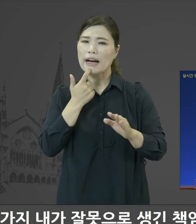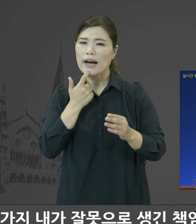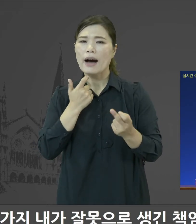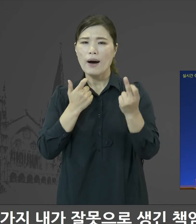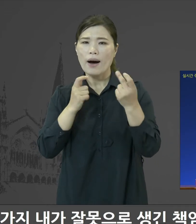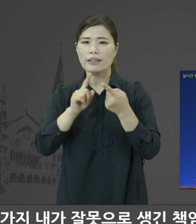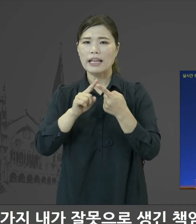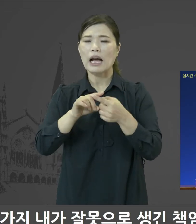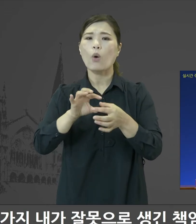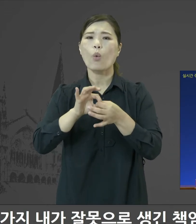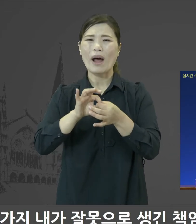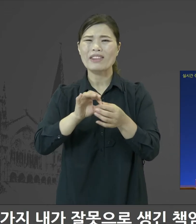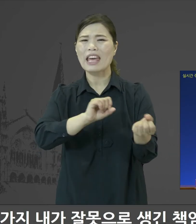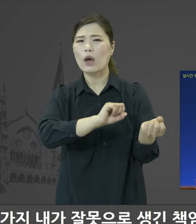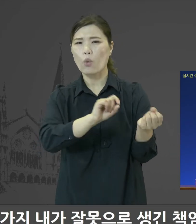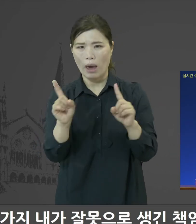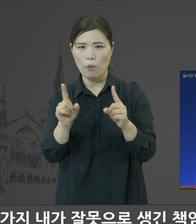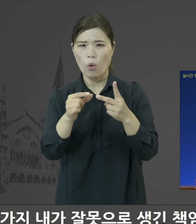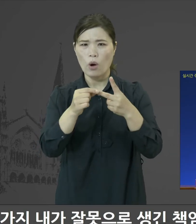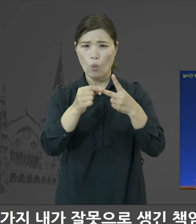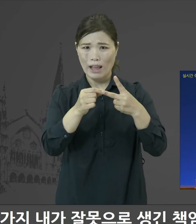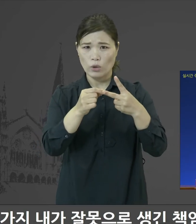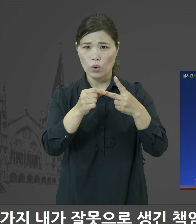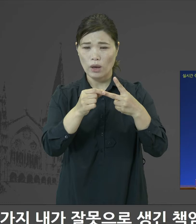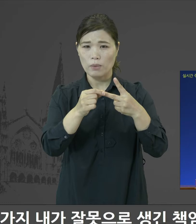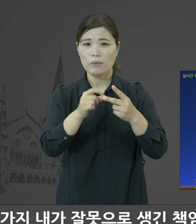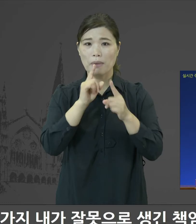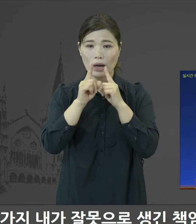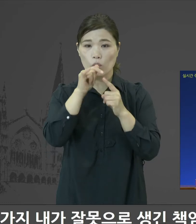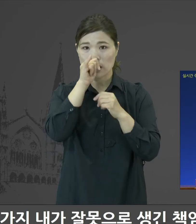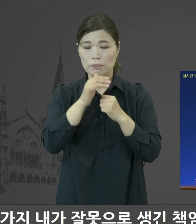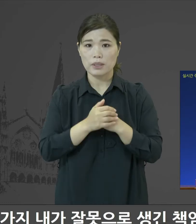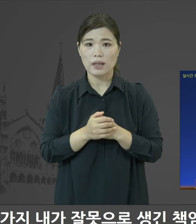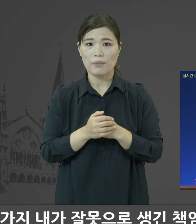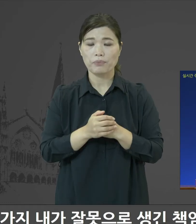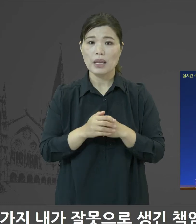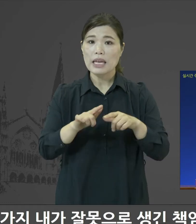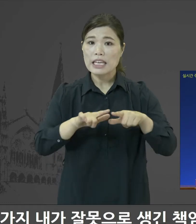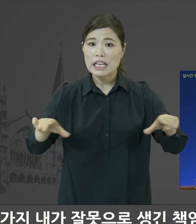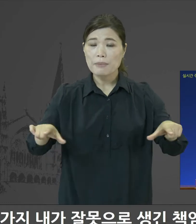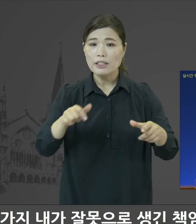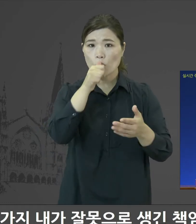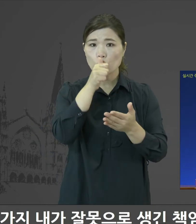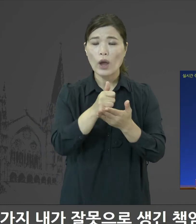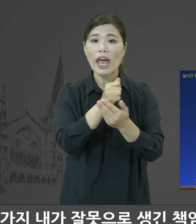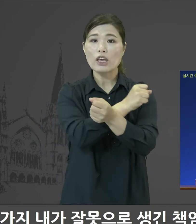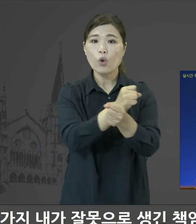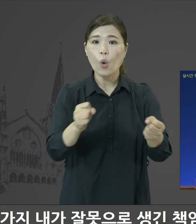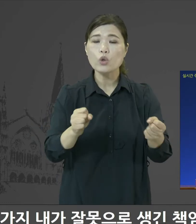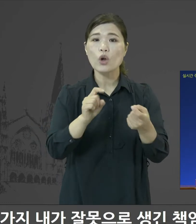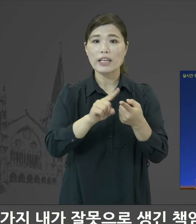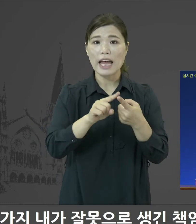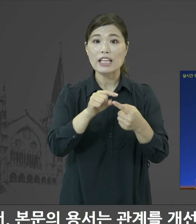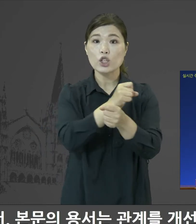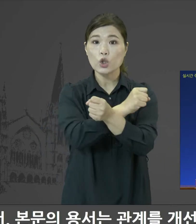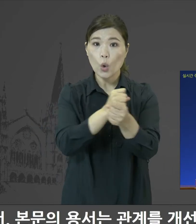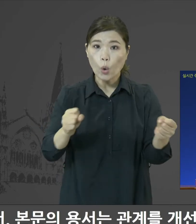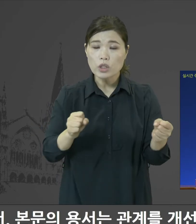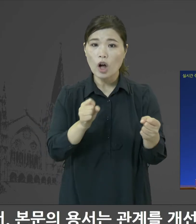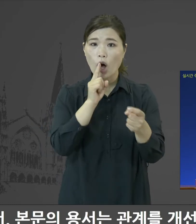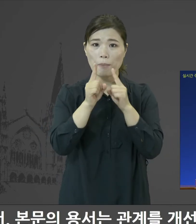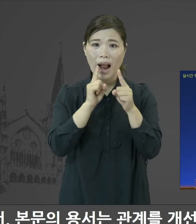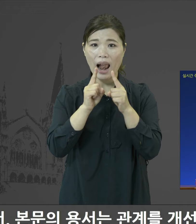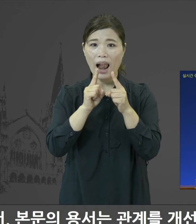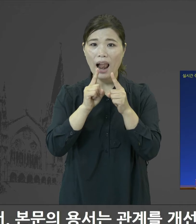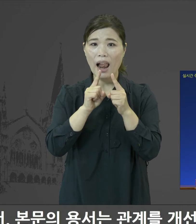제가 이 단어를 발음해 드릴게요. 일반적으로 죄를 용서하다 했을 때 그 사용되는